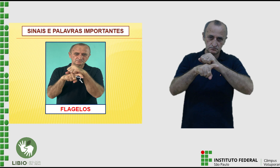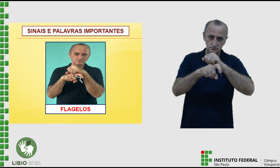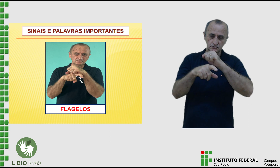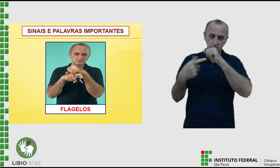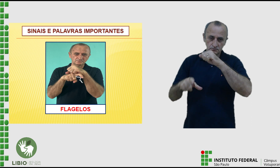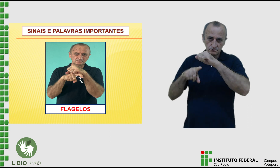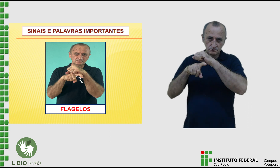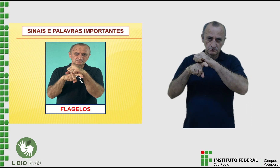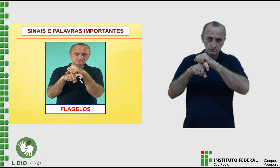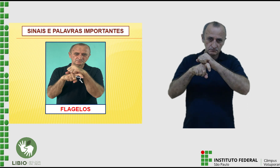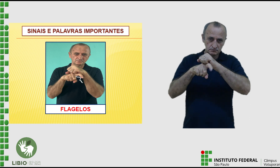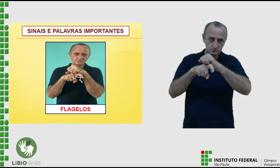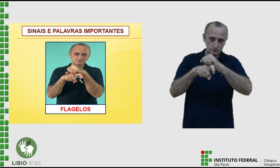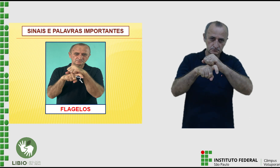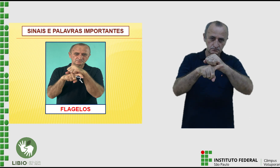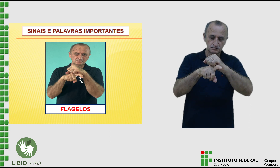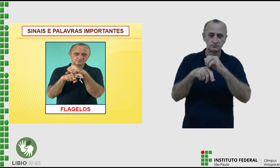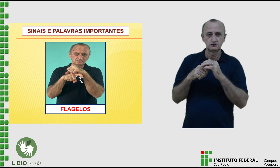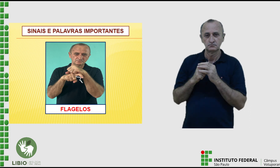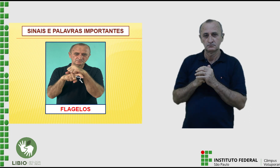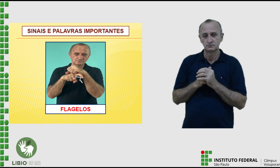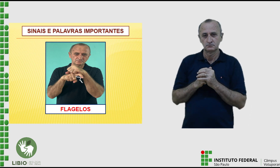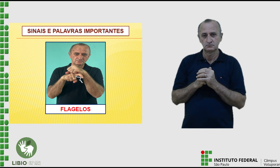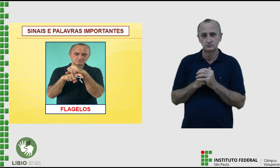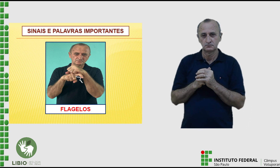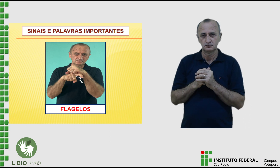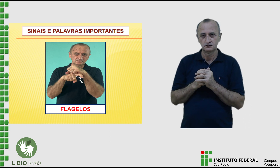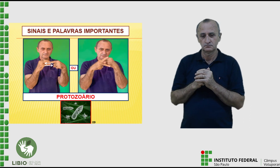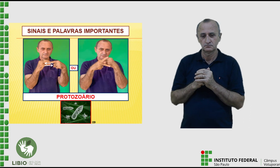flagelos, novamente flagelos.